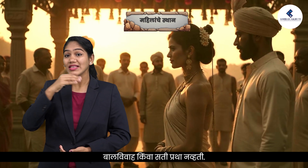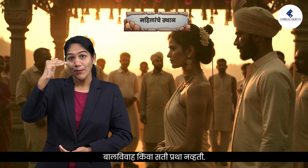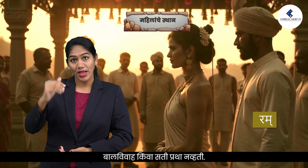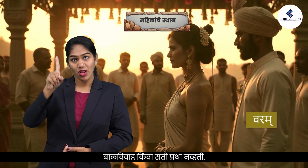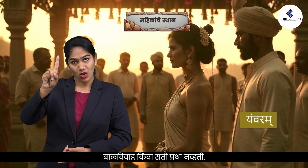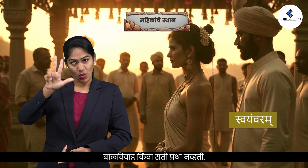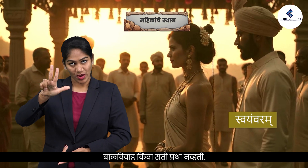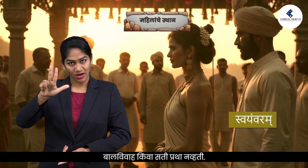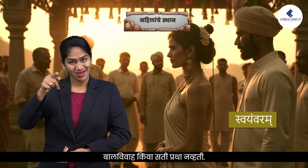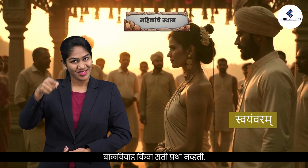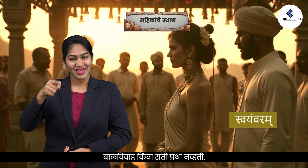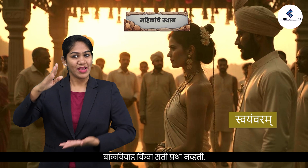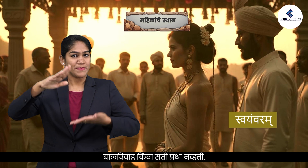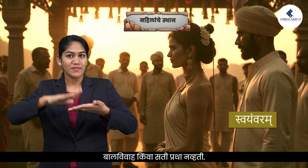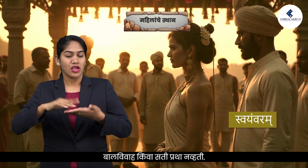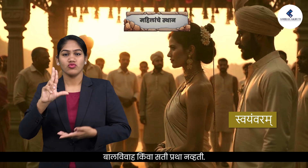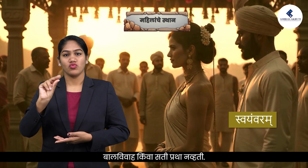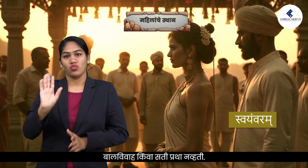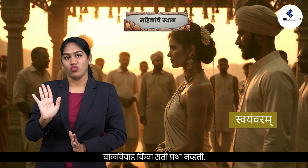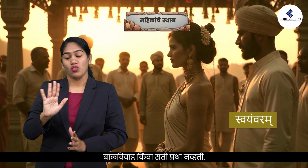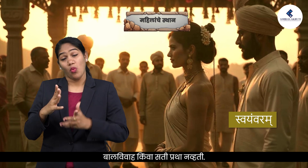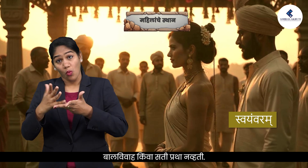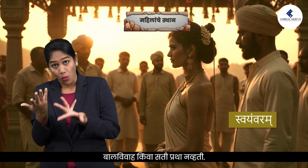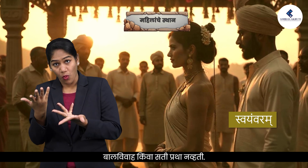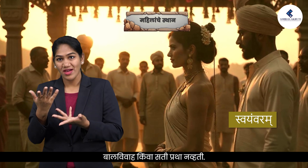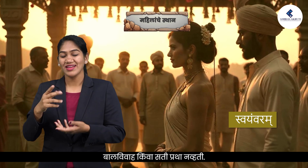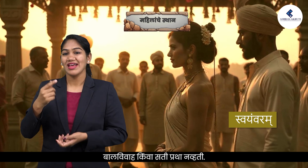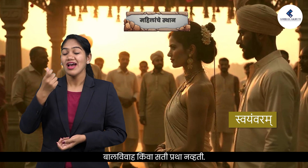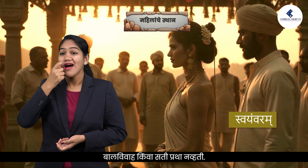बालविवाह किंवा सती प्रथा नव्हती.